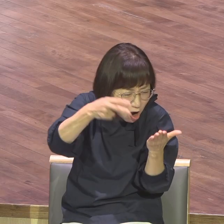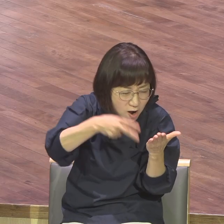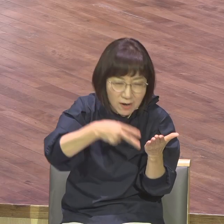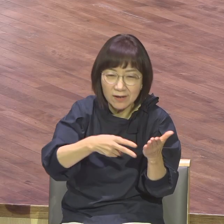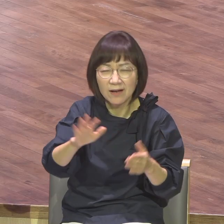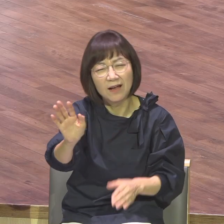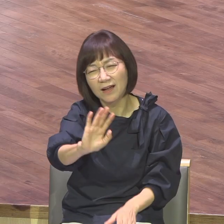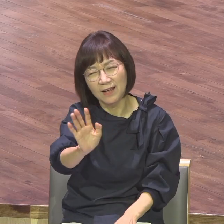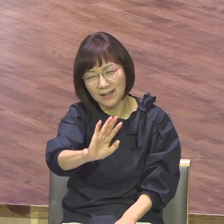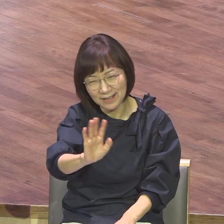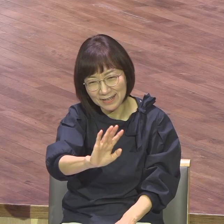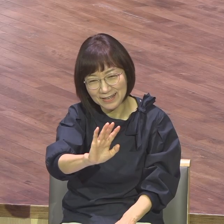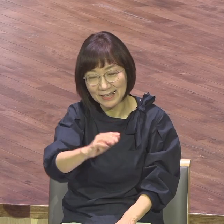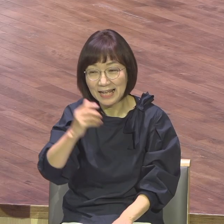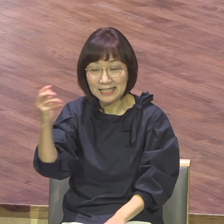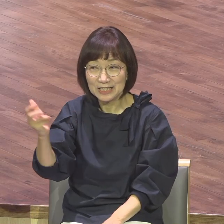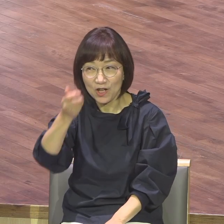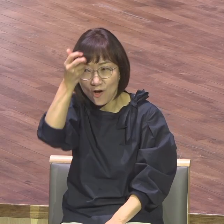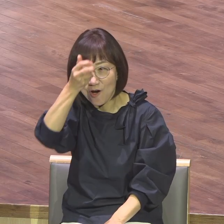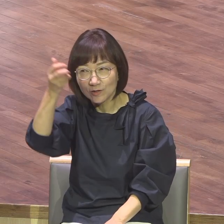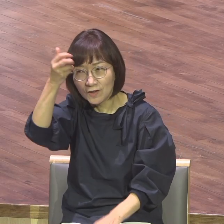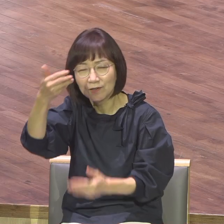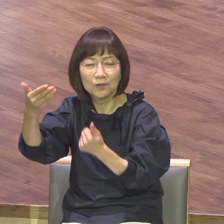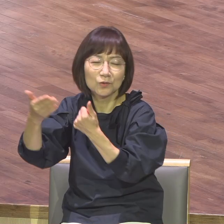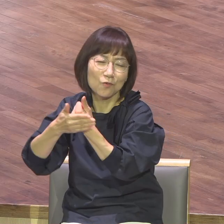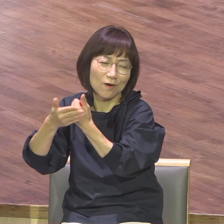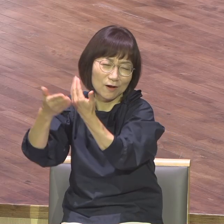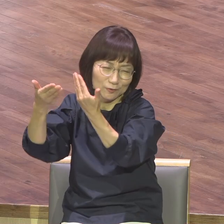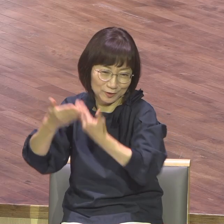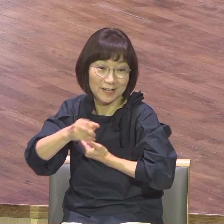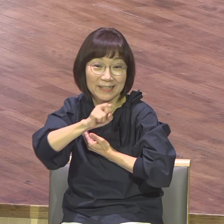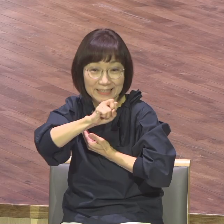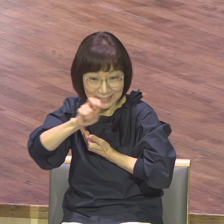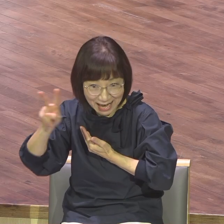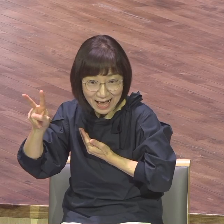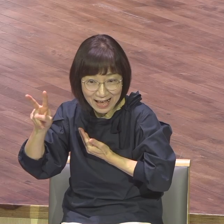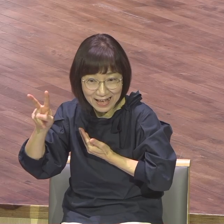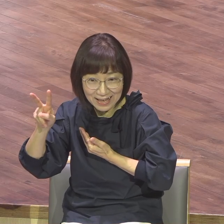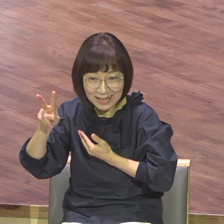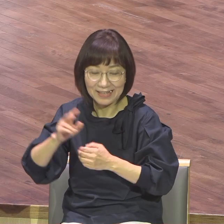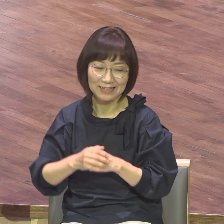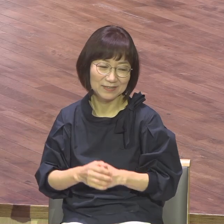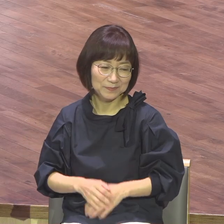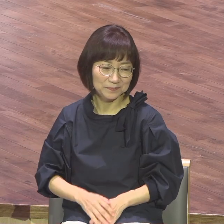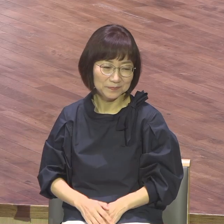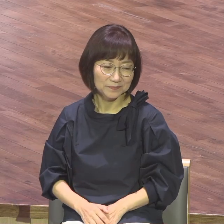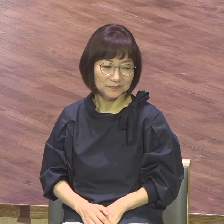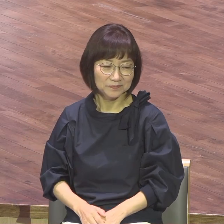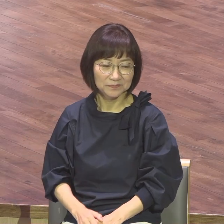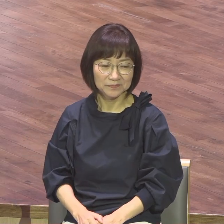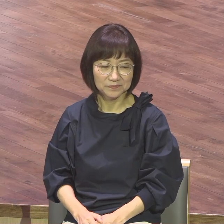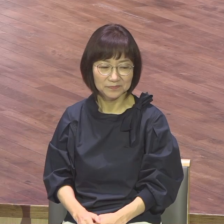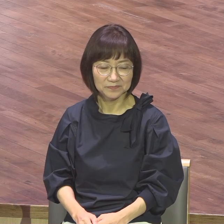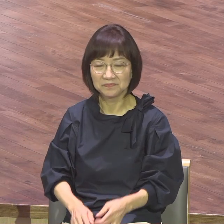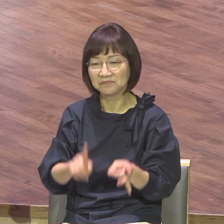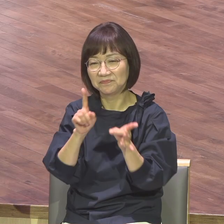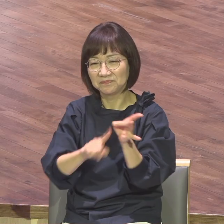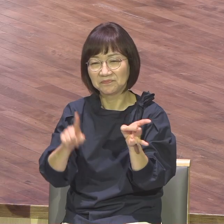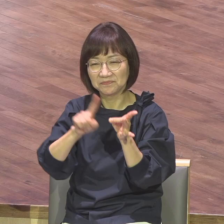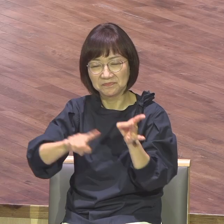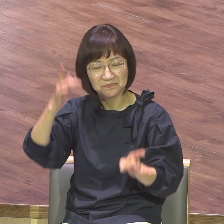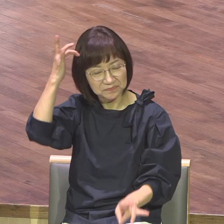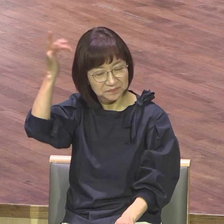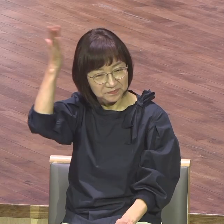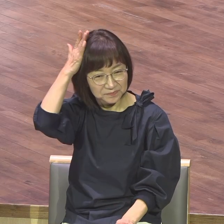아니요. 성철 선임은 성경 다섯 번 읽었다고 자기 이야기했어요. 나도 진리 찾으려고 성경도 읽었다. 못 찾았어요.